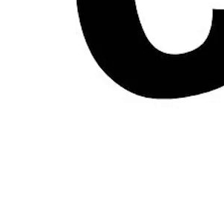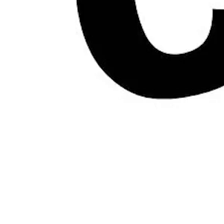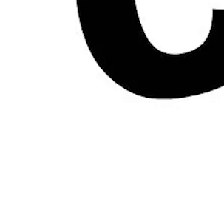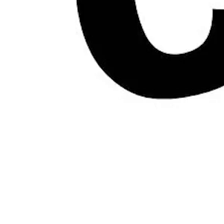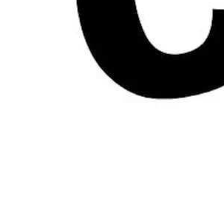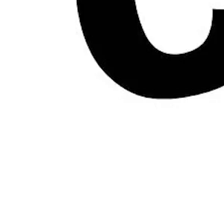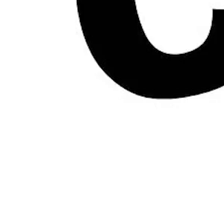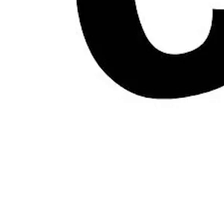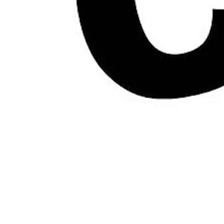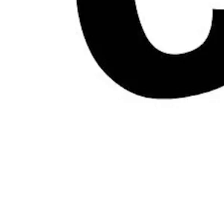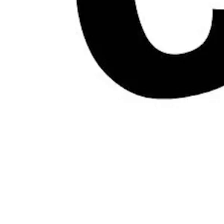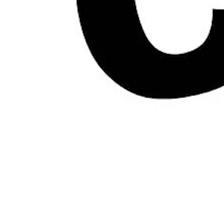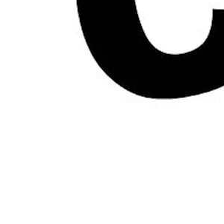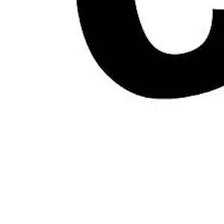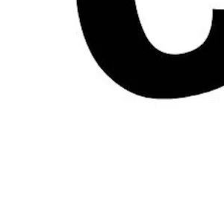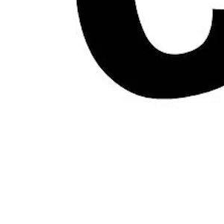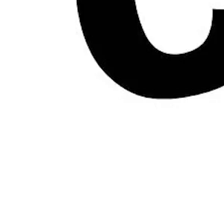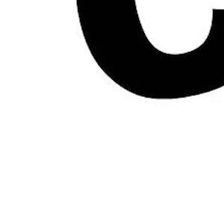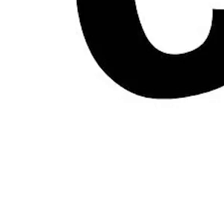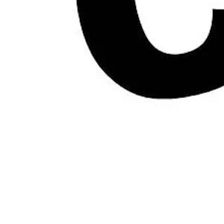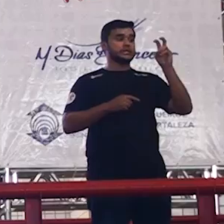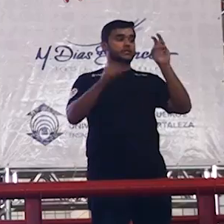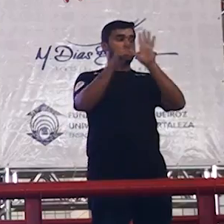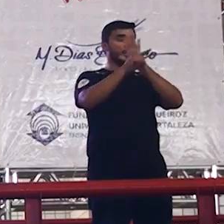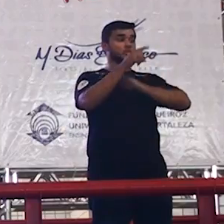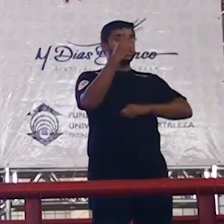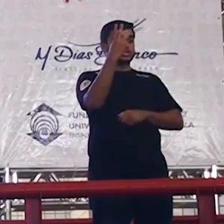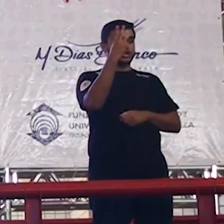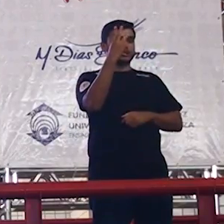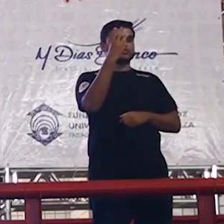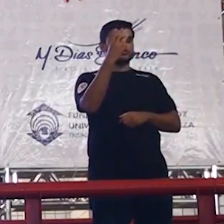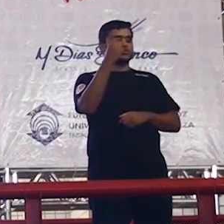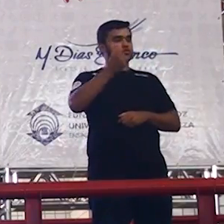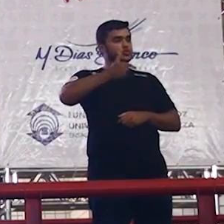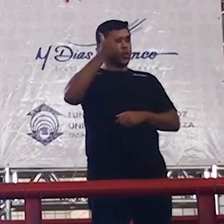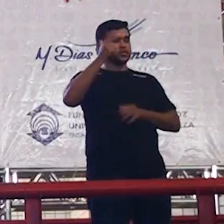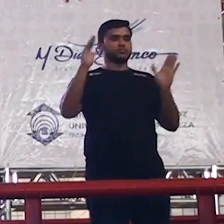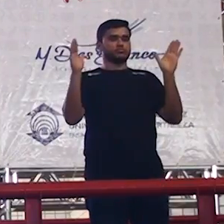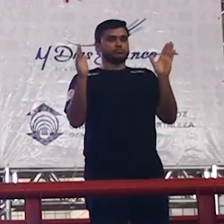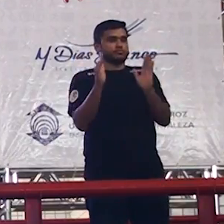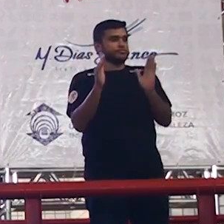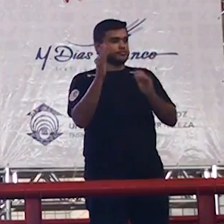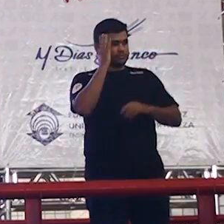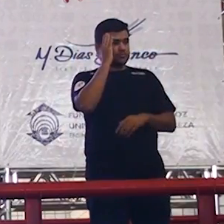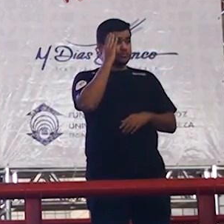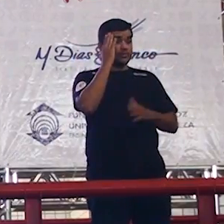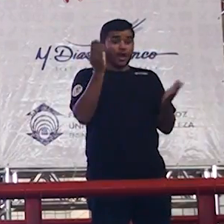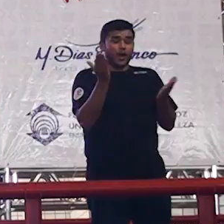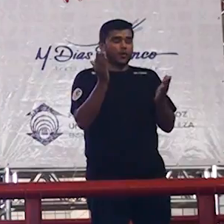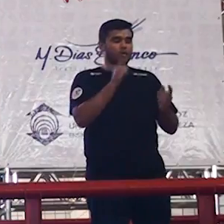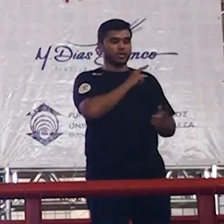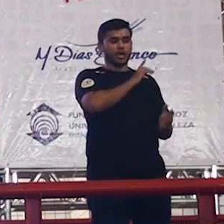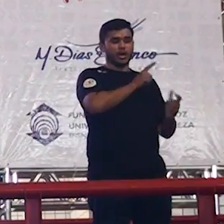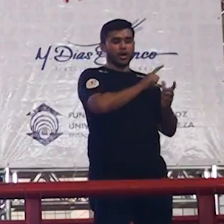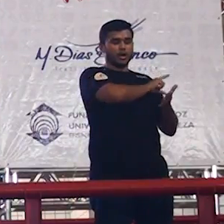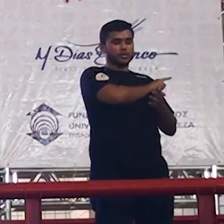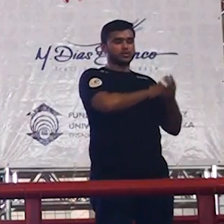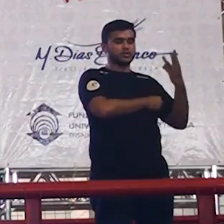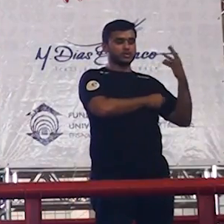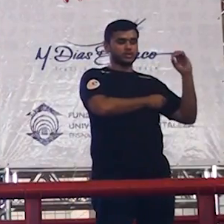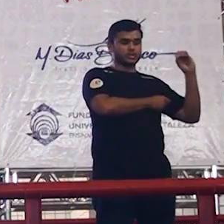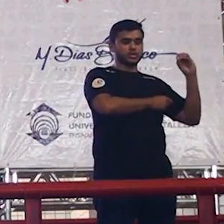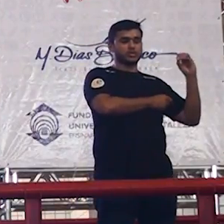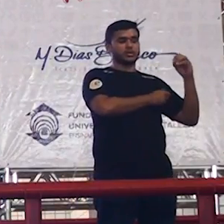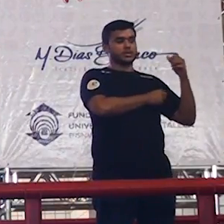12. Então, onde eu tinha 30 por 15, agora eu tenho 24 por 12. E